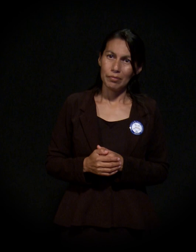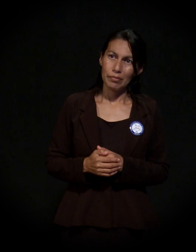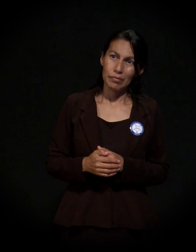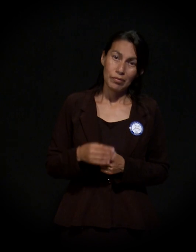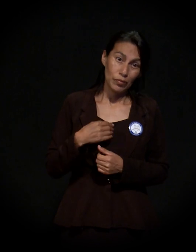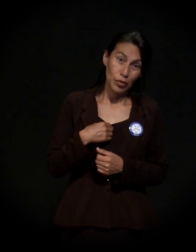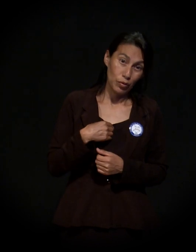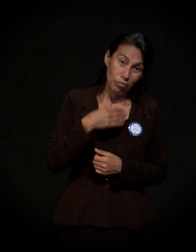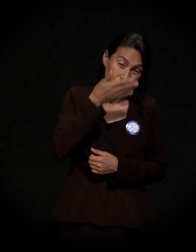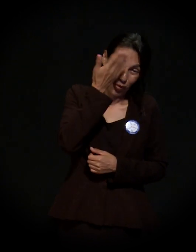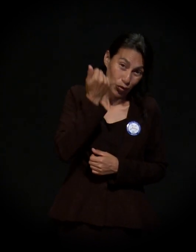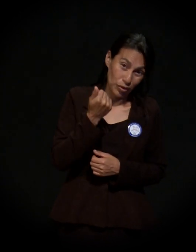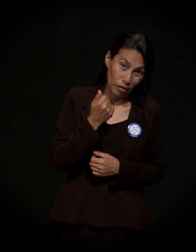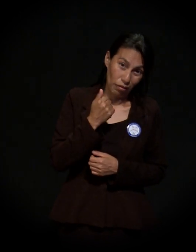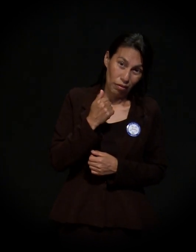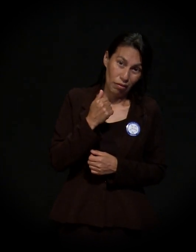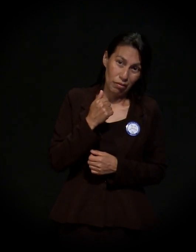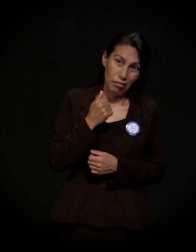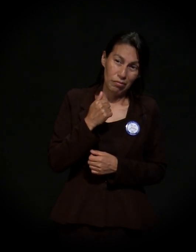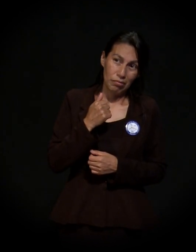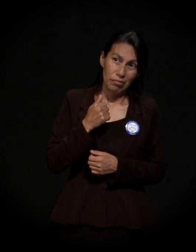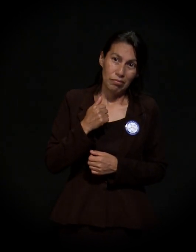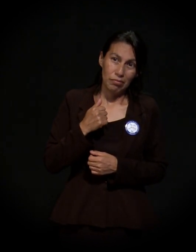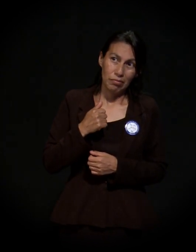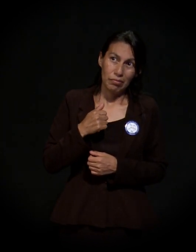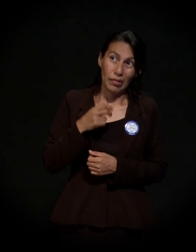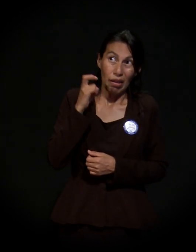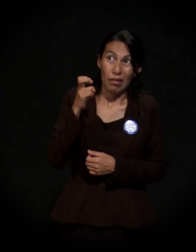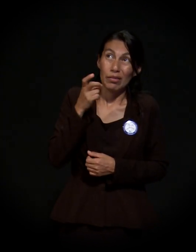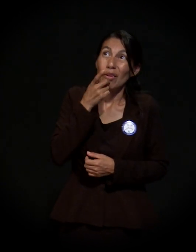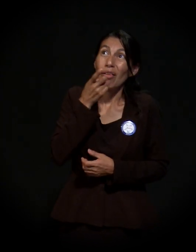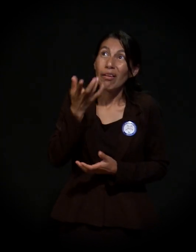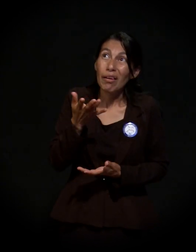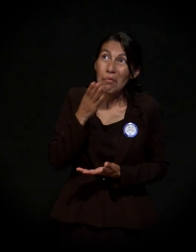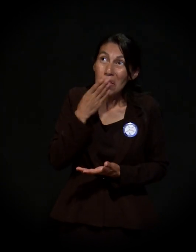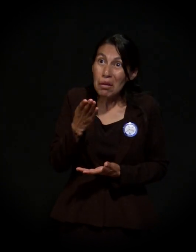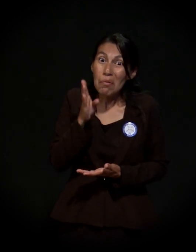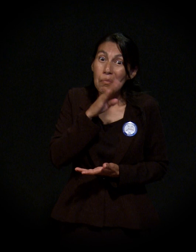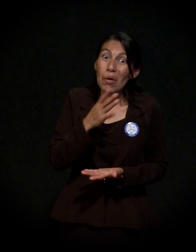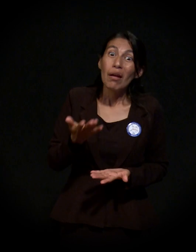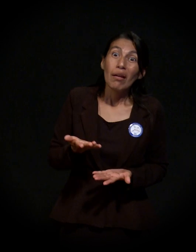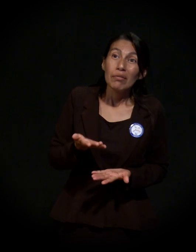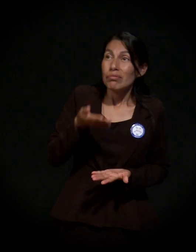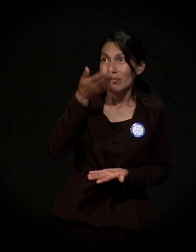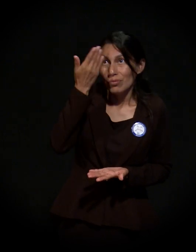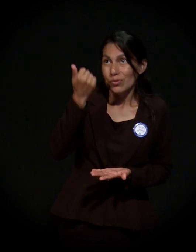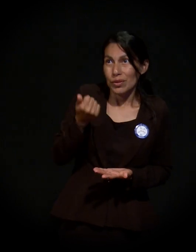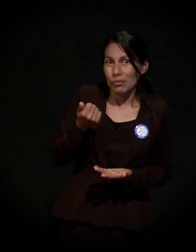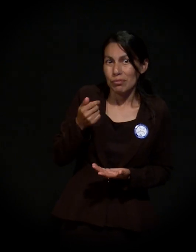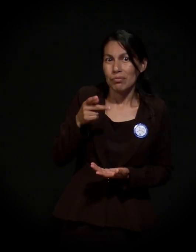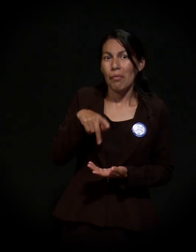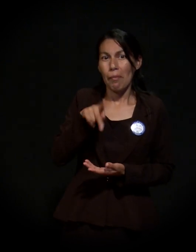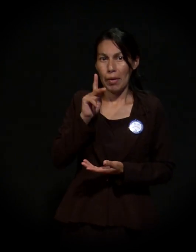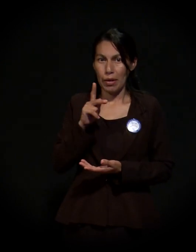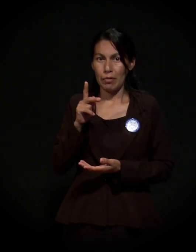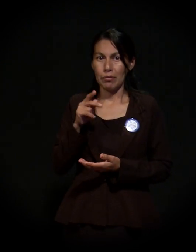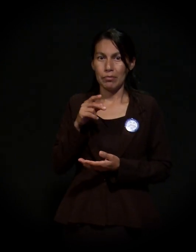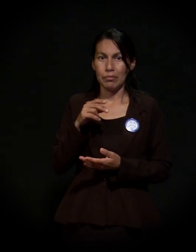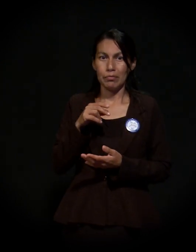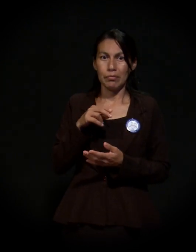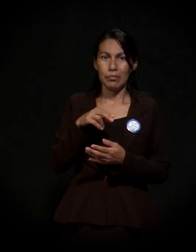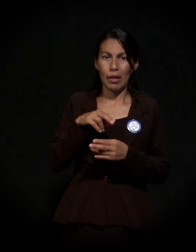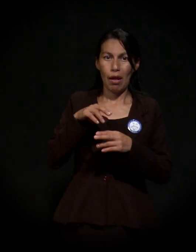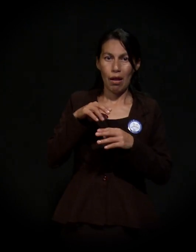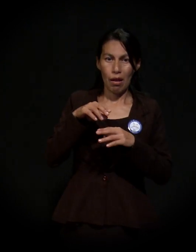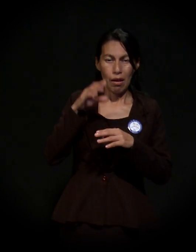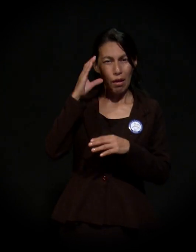Y yo no sé si fui atrevida al decirle eso al Señor, pero me levanté de la cama